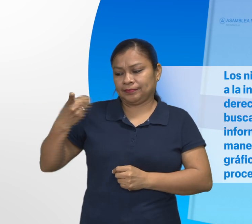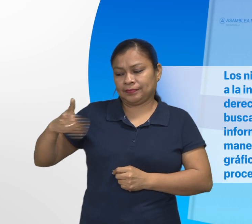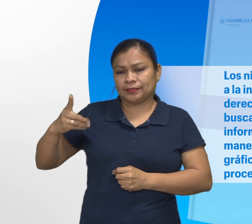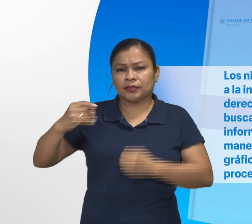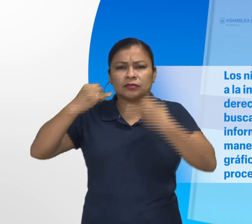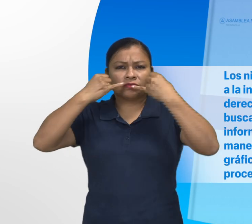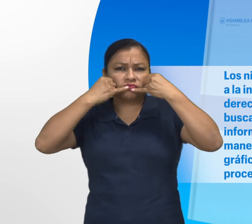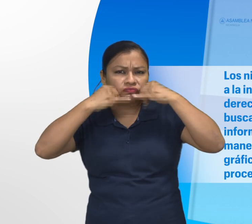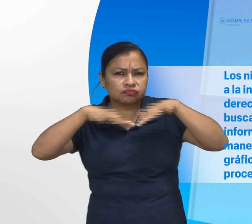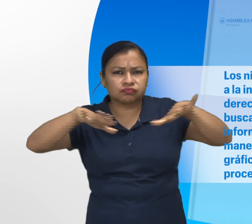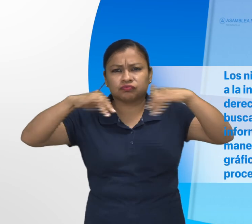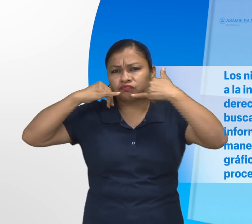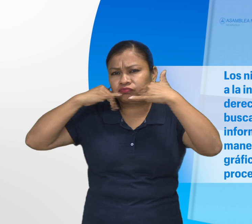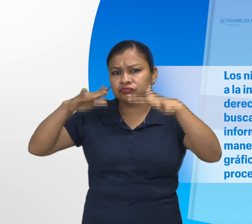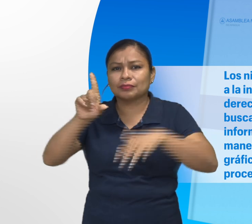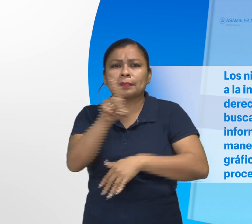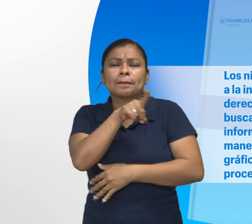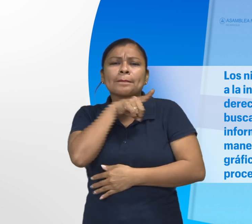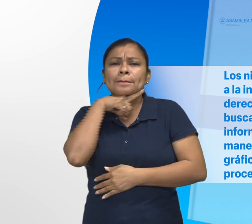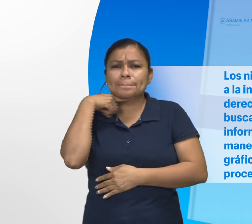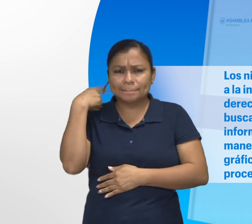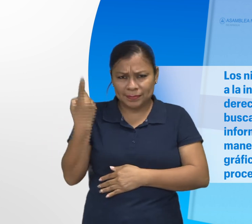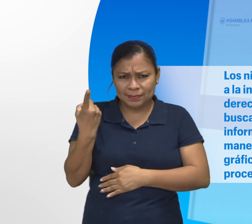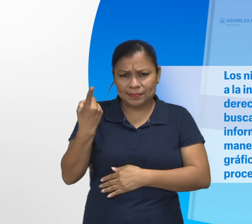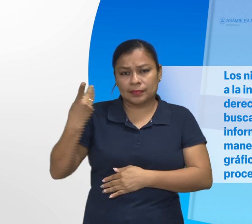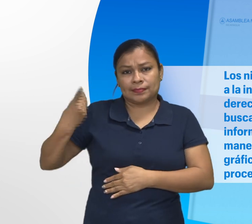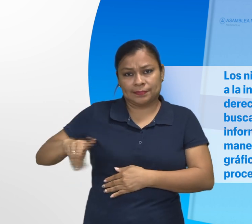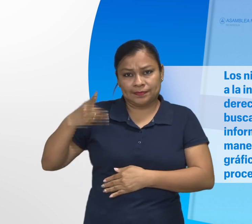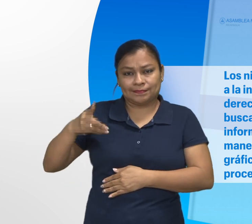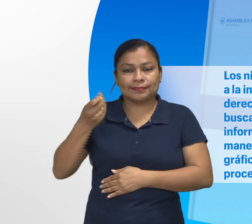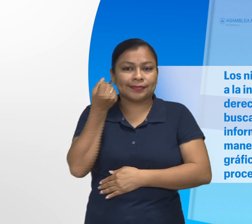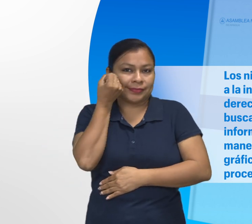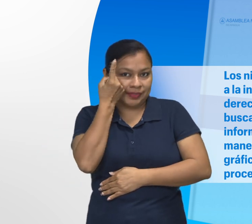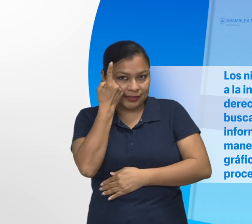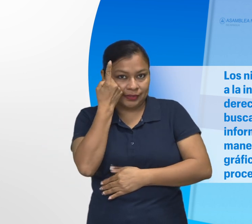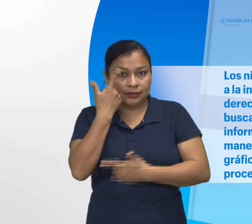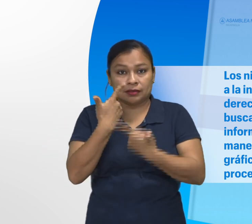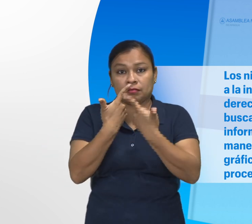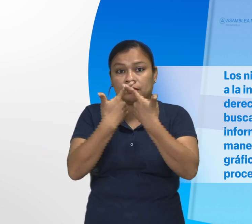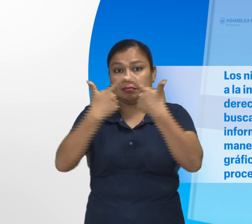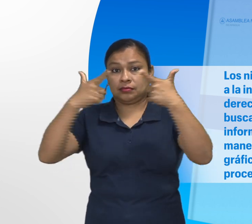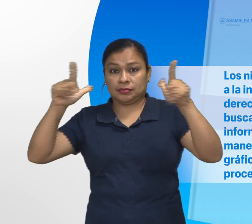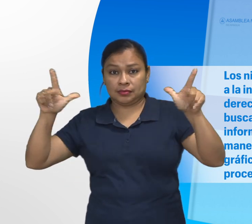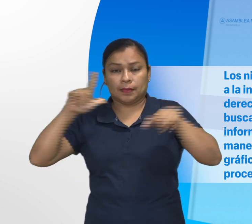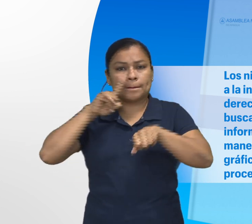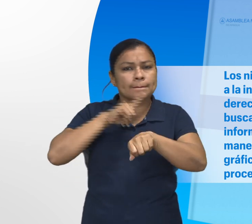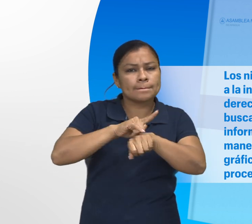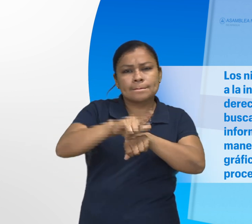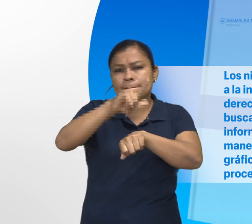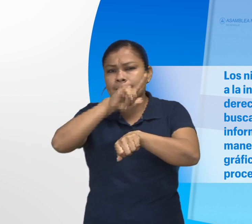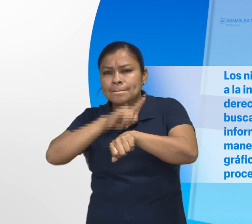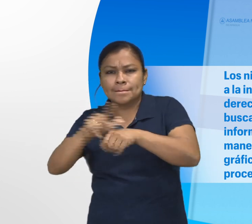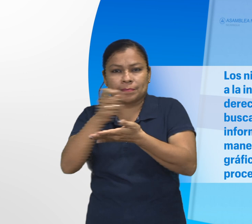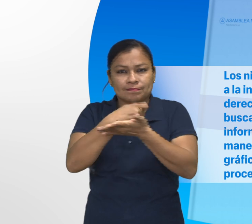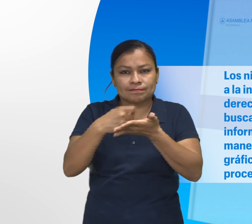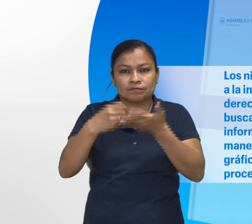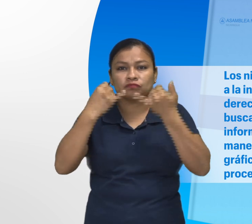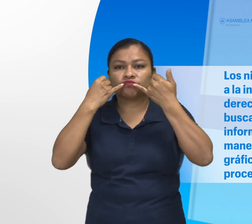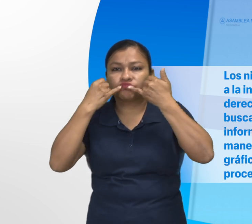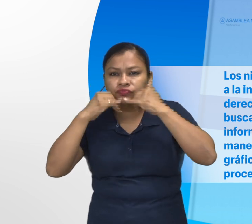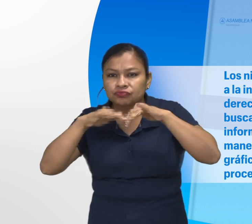Los nicaragüenses tienen derecho a la información veraz. Este derecho comprende la libertad de